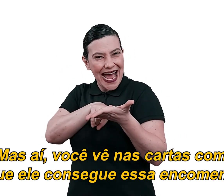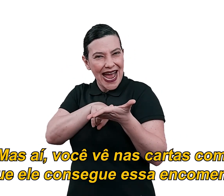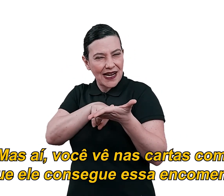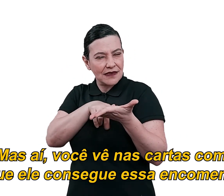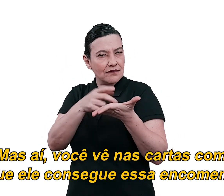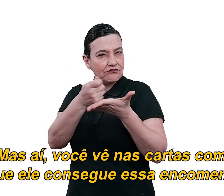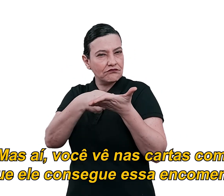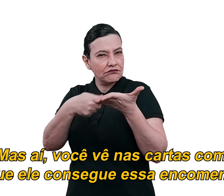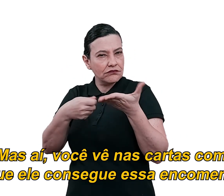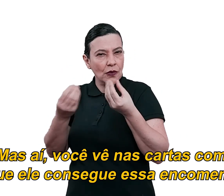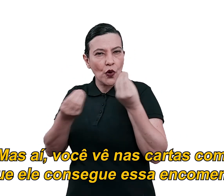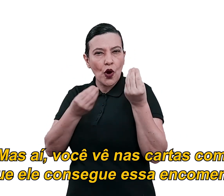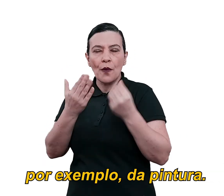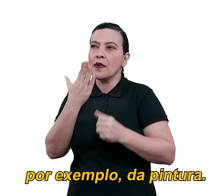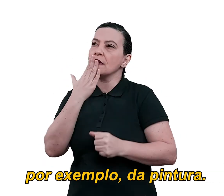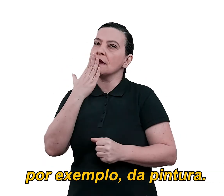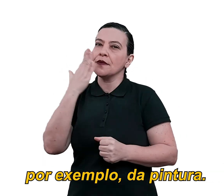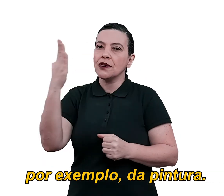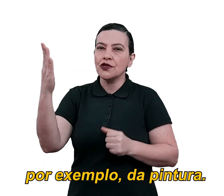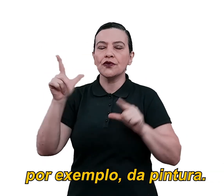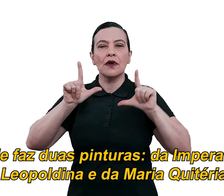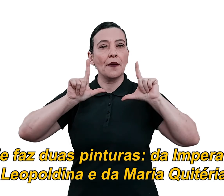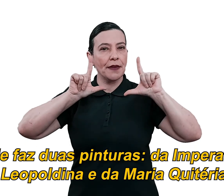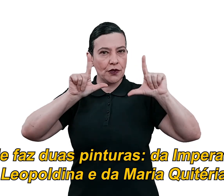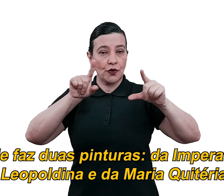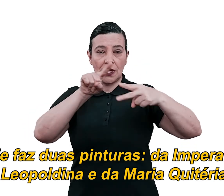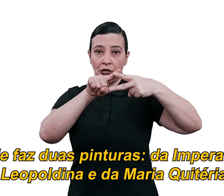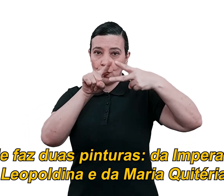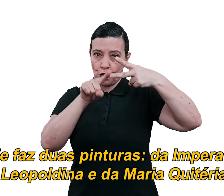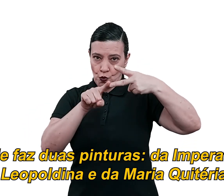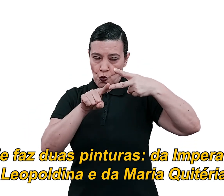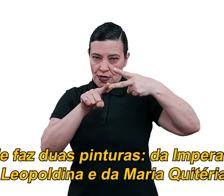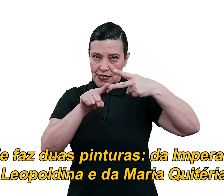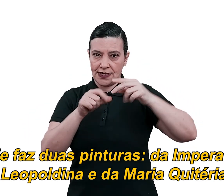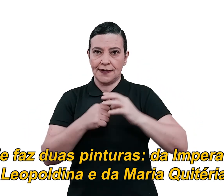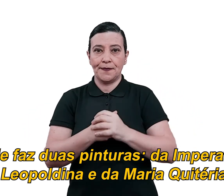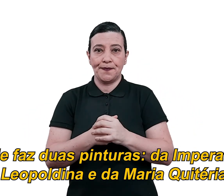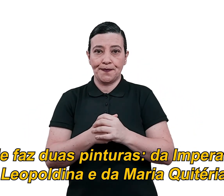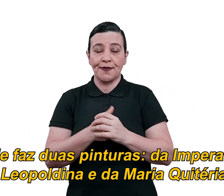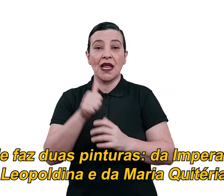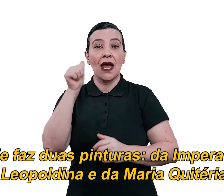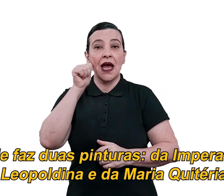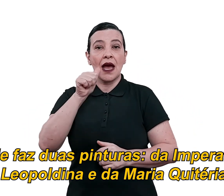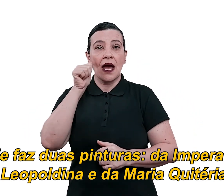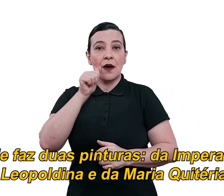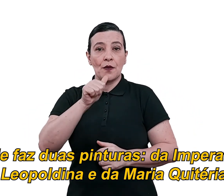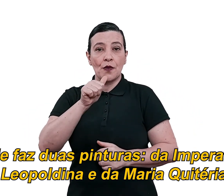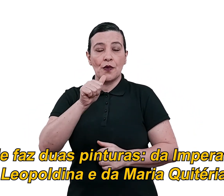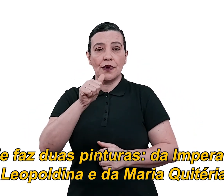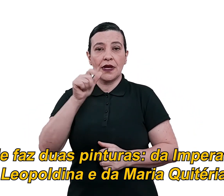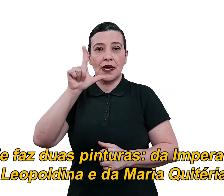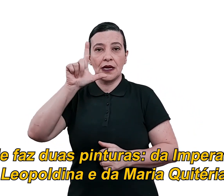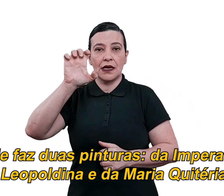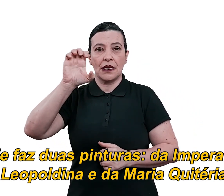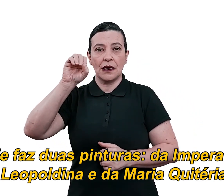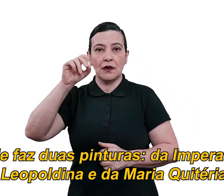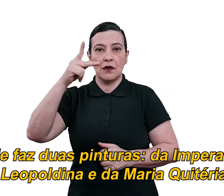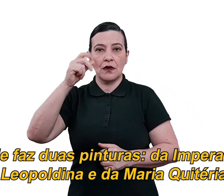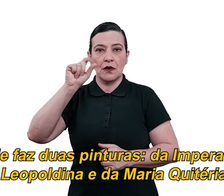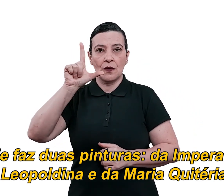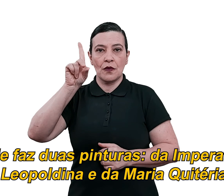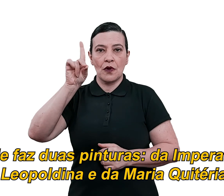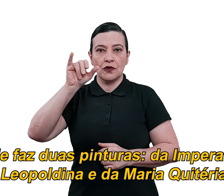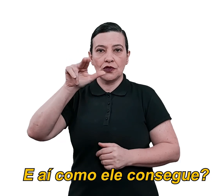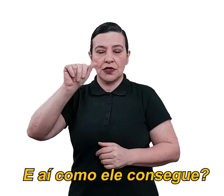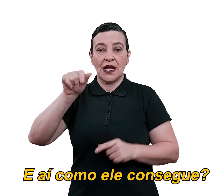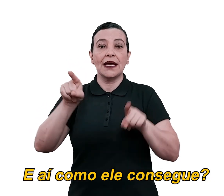como que ele consegue essa encomenda, por exemplo, da pintura. Ele faz 2 pinturas. Ele faz da Imperatriz Leopoldina e da